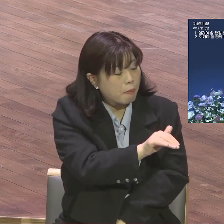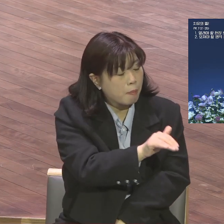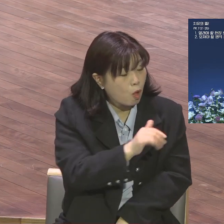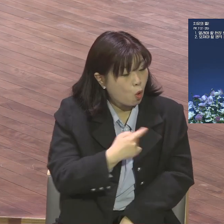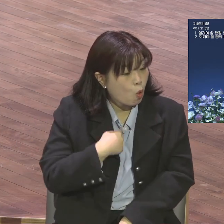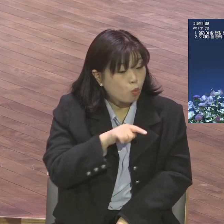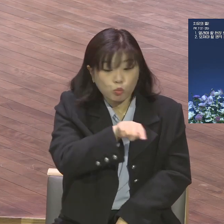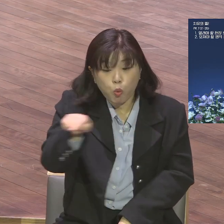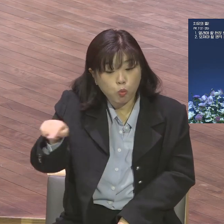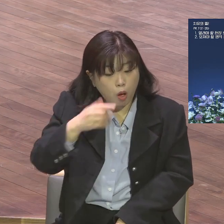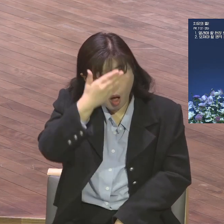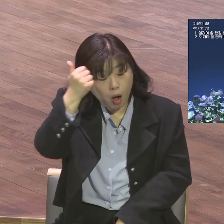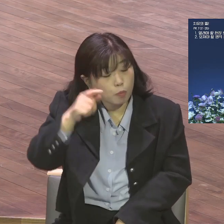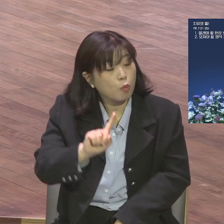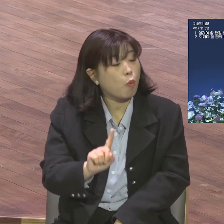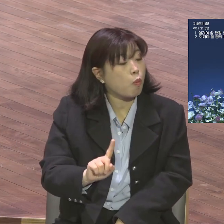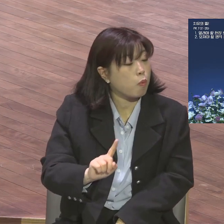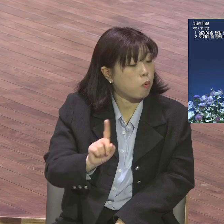할아버지의 병들이 있어서